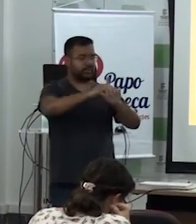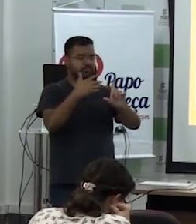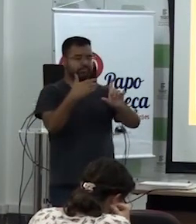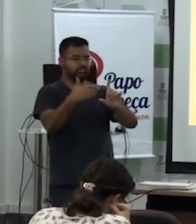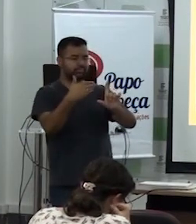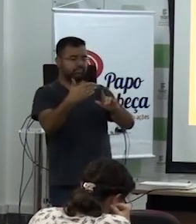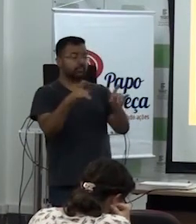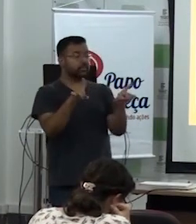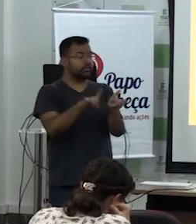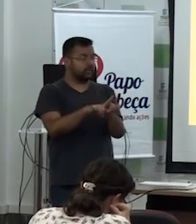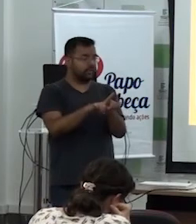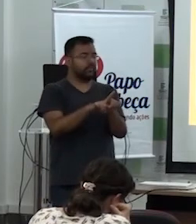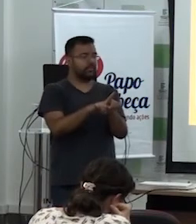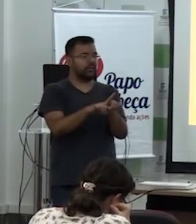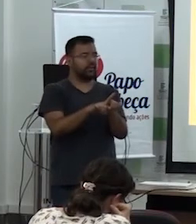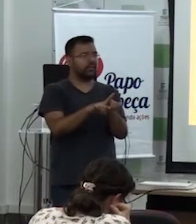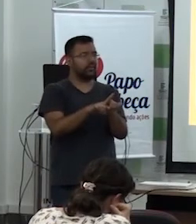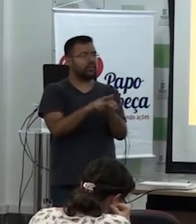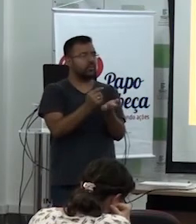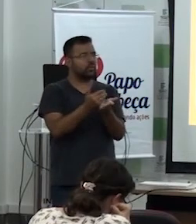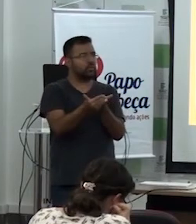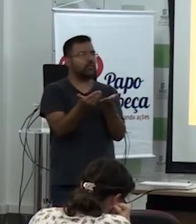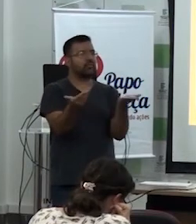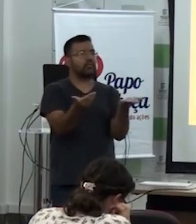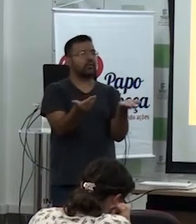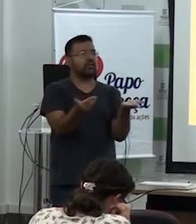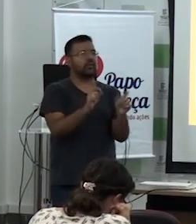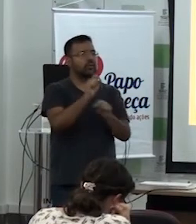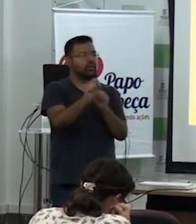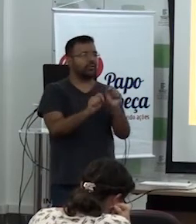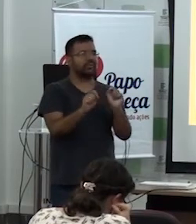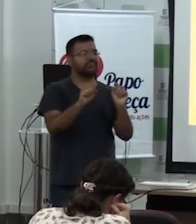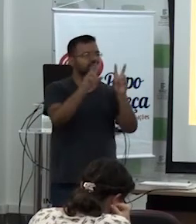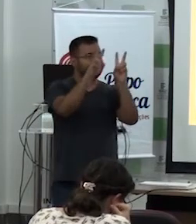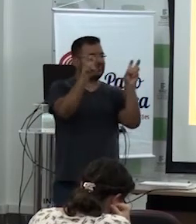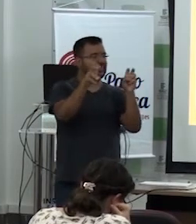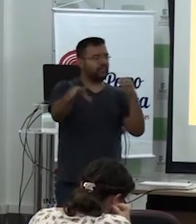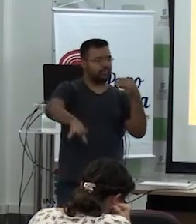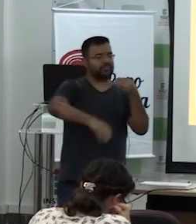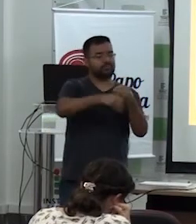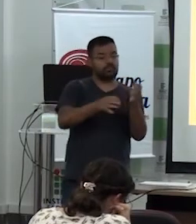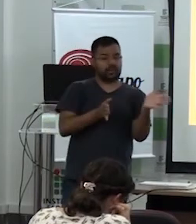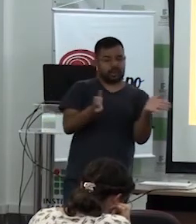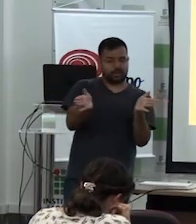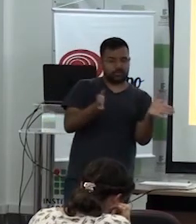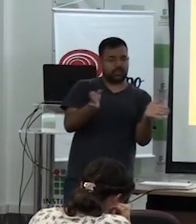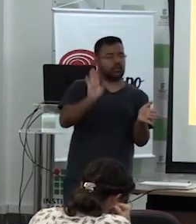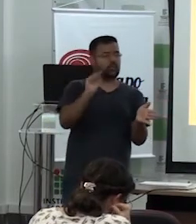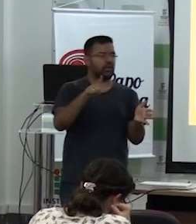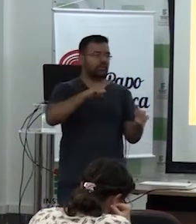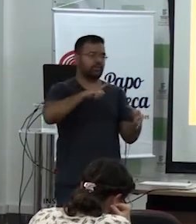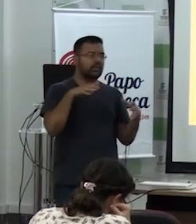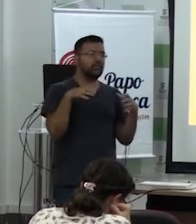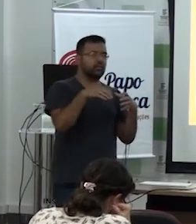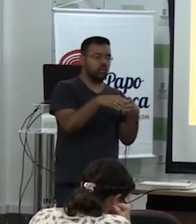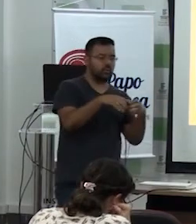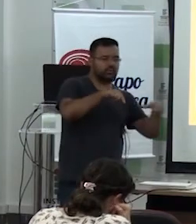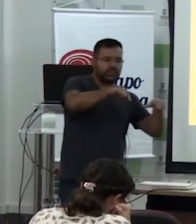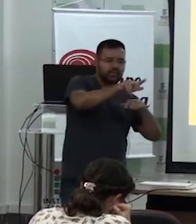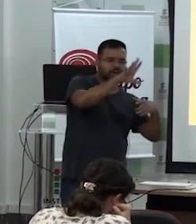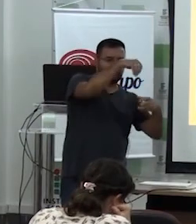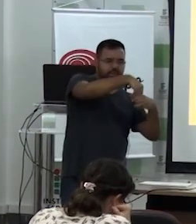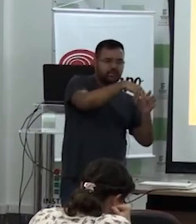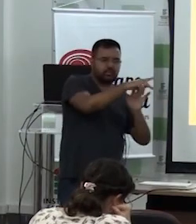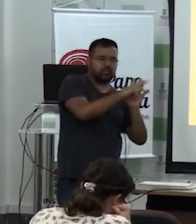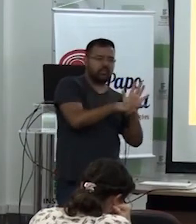gente está abraçando também a causa da acessibilidade. A gente já tem uma equipe nossa que está trabalhando dentro desse